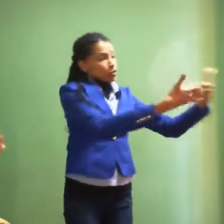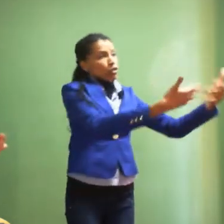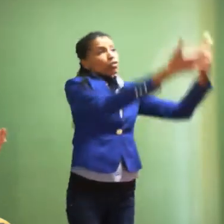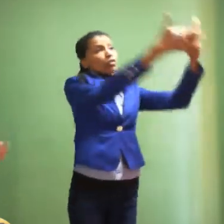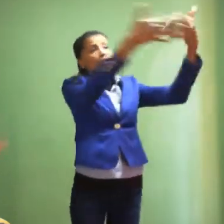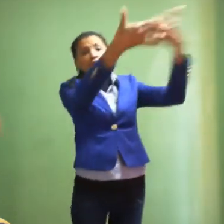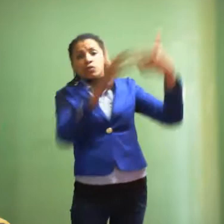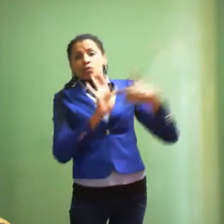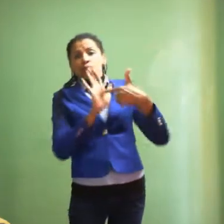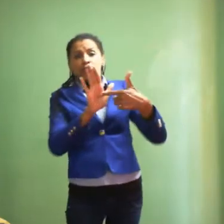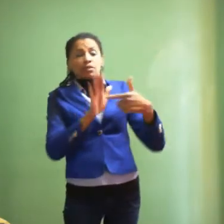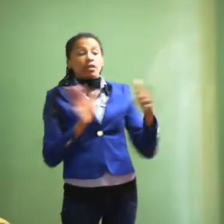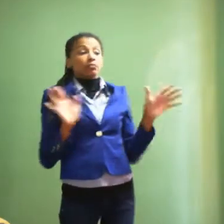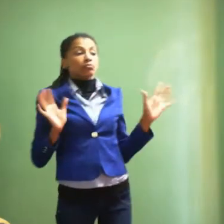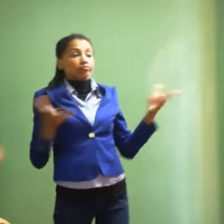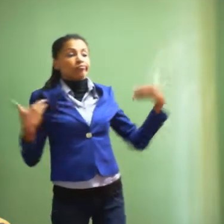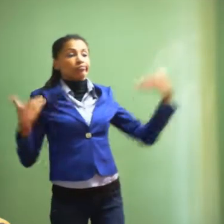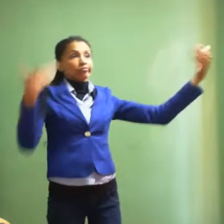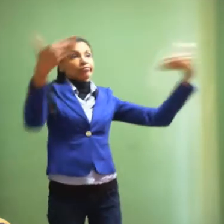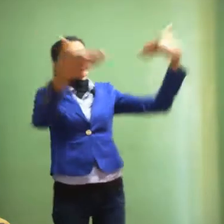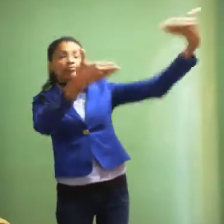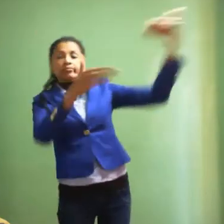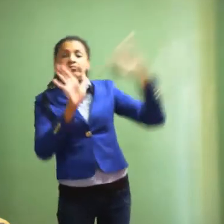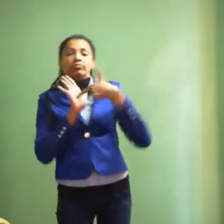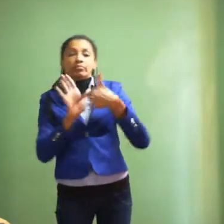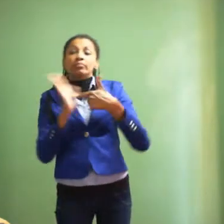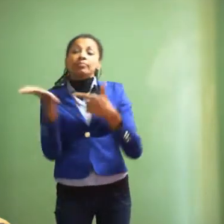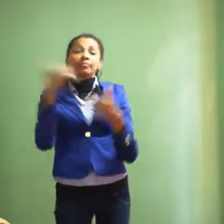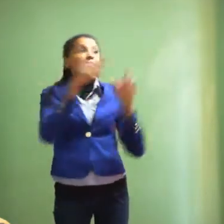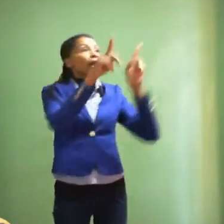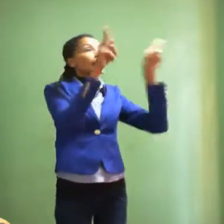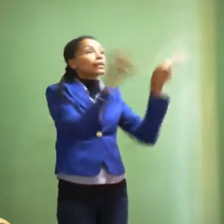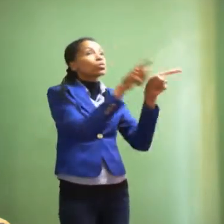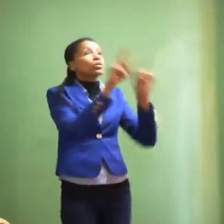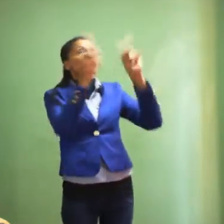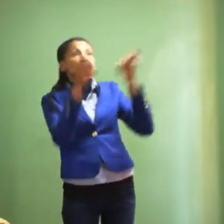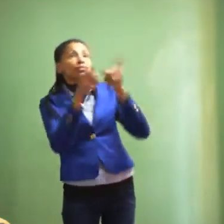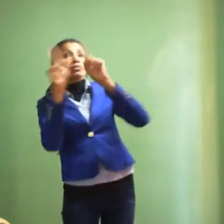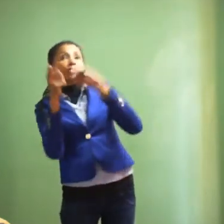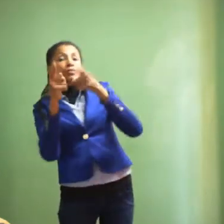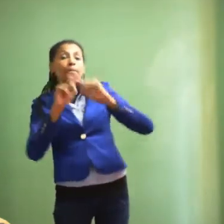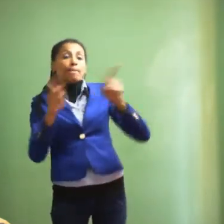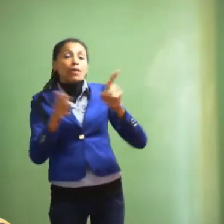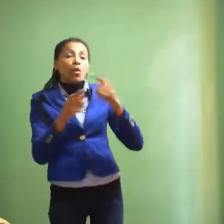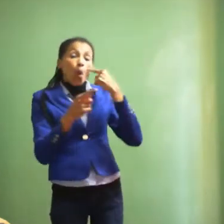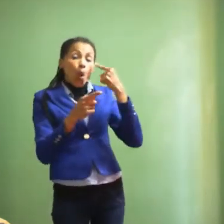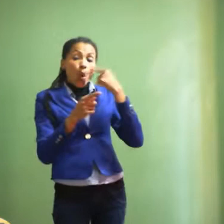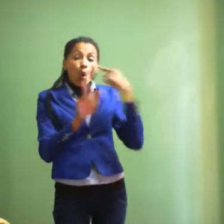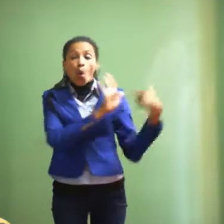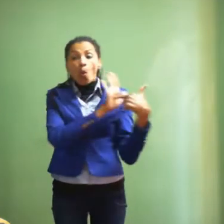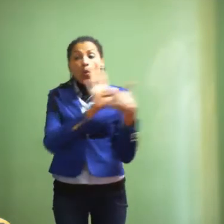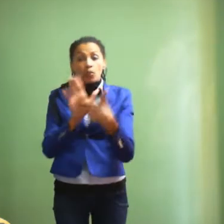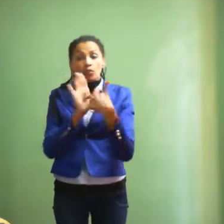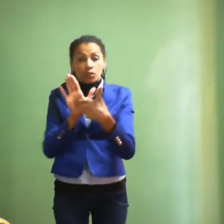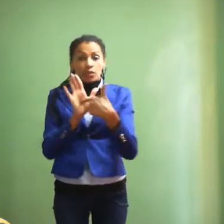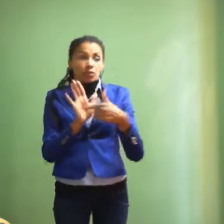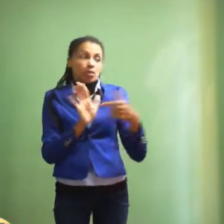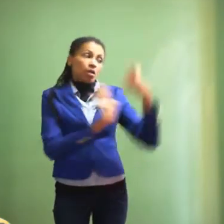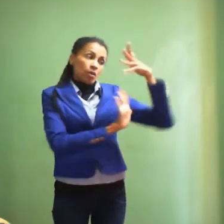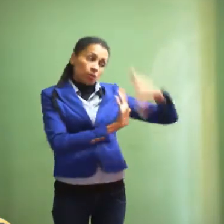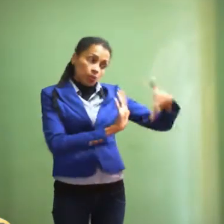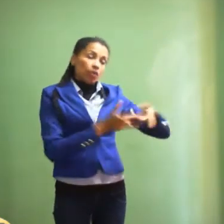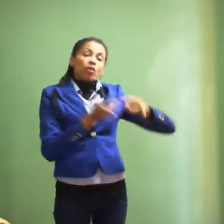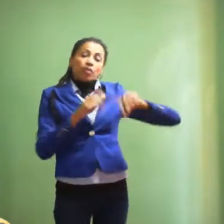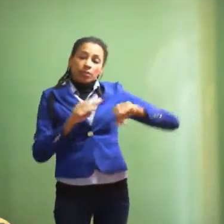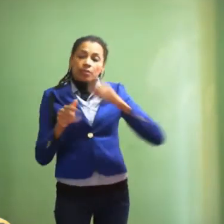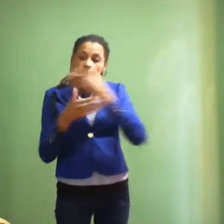texto, y alrededor de esos, cuando tenga todos esos textos, hacer un resumen. La maestra lo puede hacer mostrándole a los estudiantes y al modelo de dónde